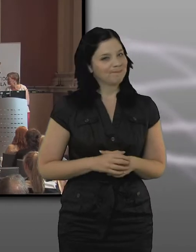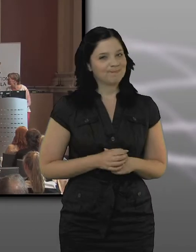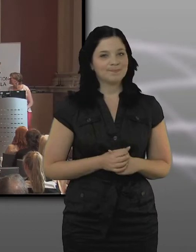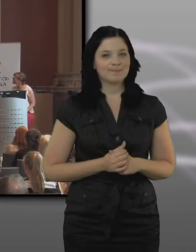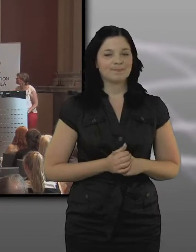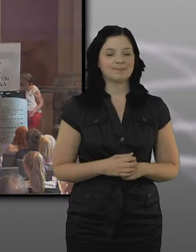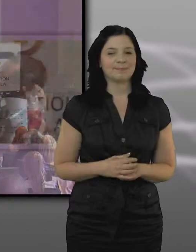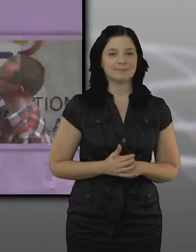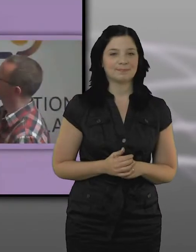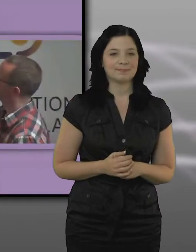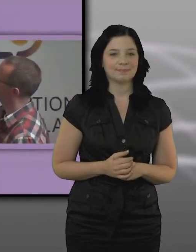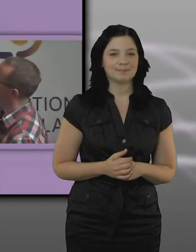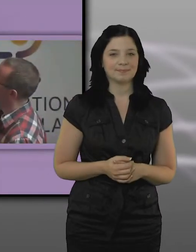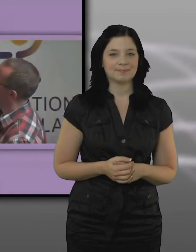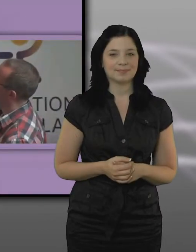lätt att veta.